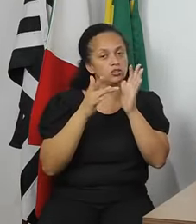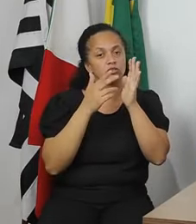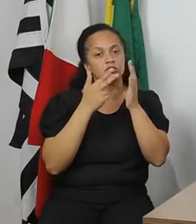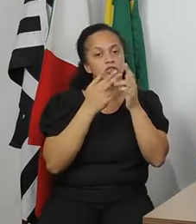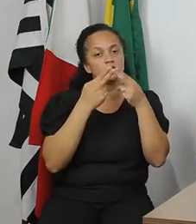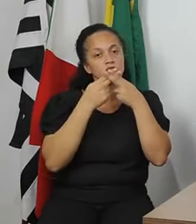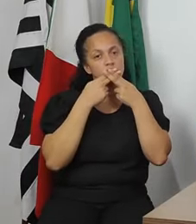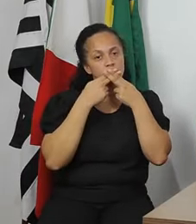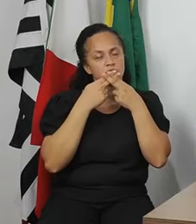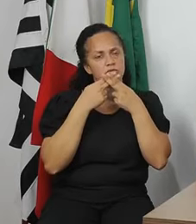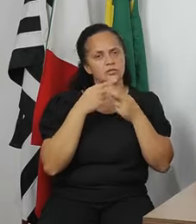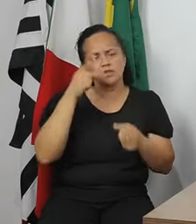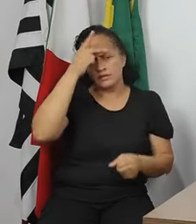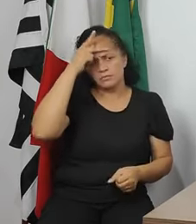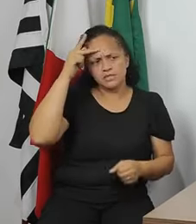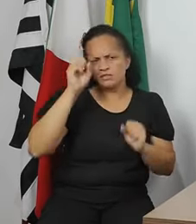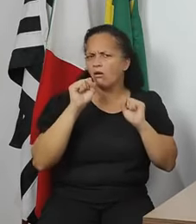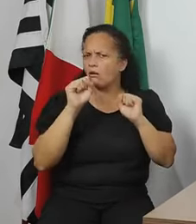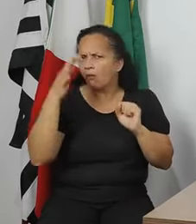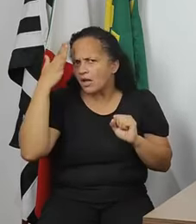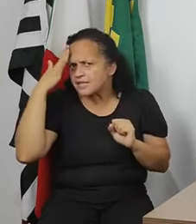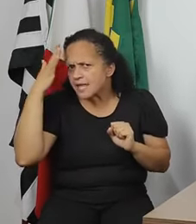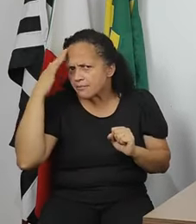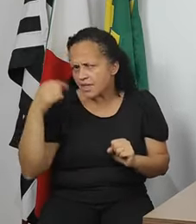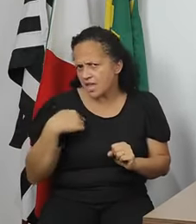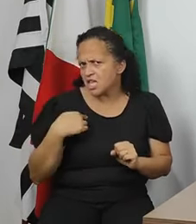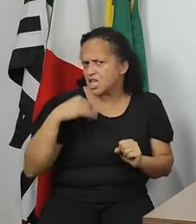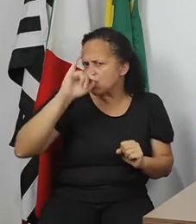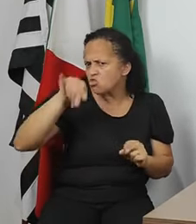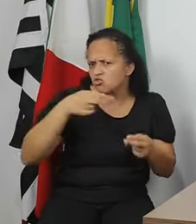pode saber quando eu estou jejuando, quando eu não estou,